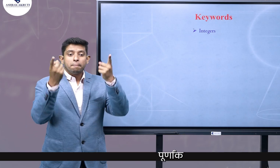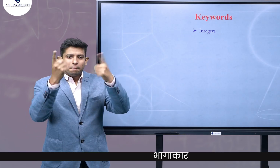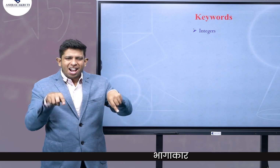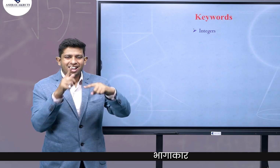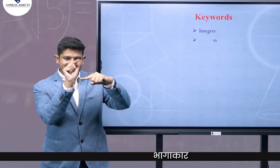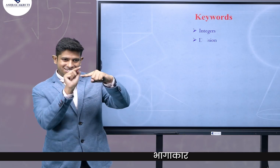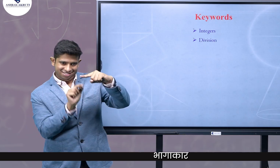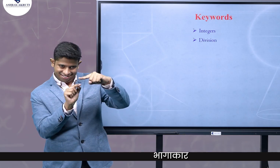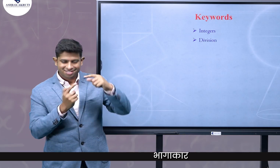भागाकार,